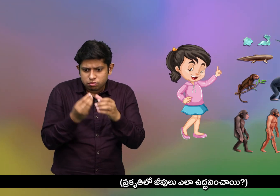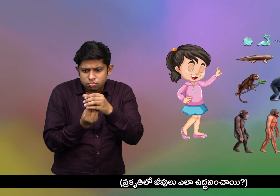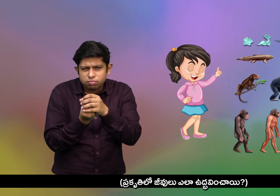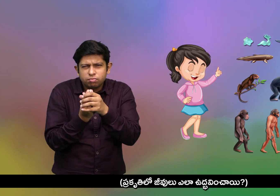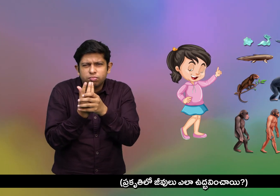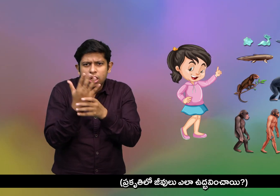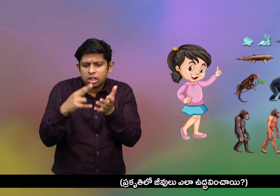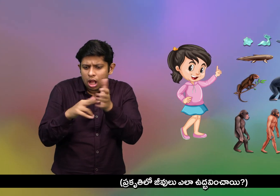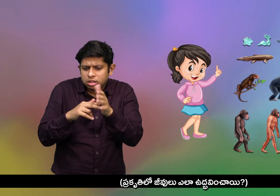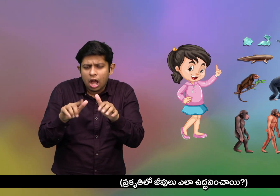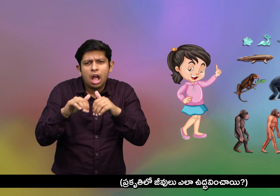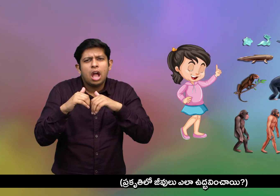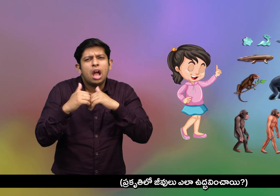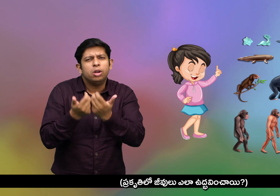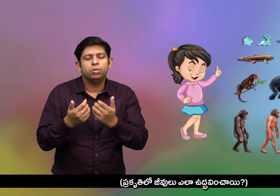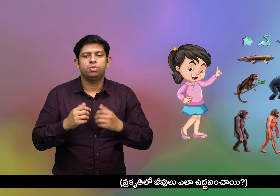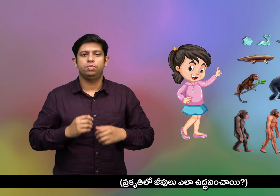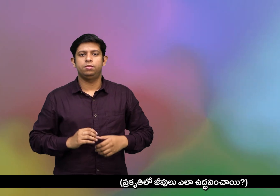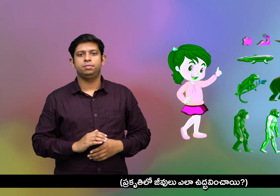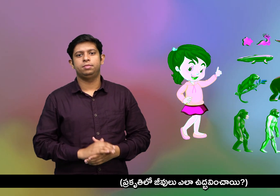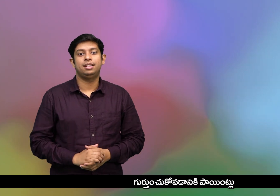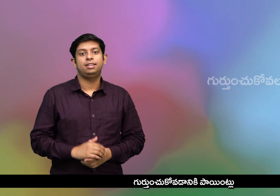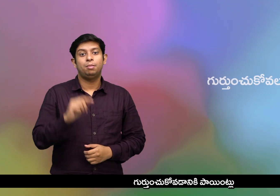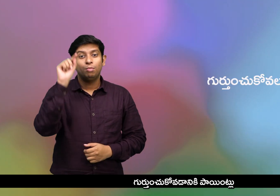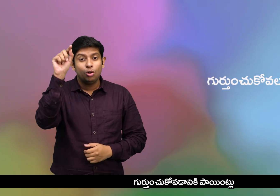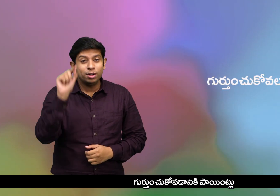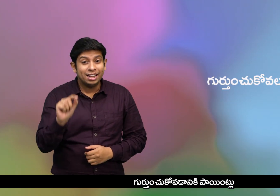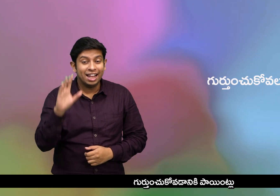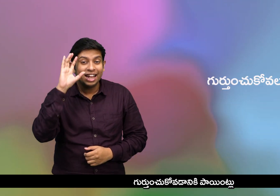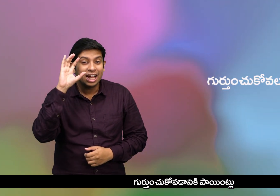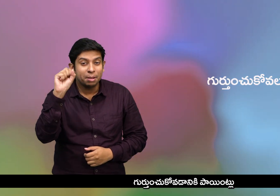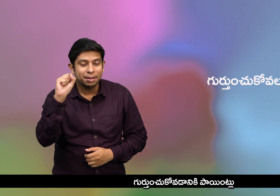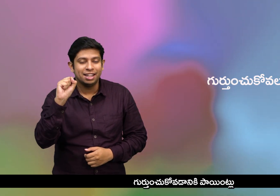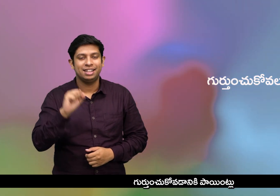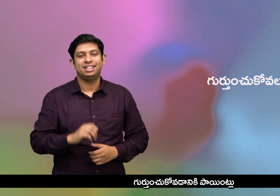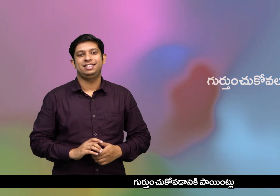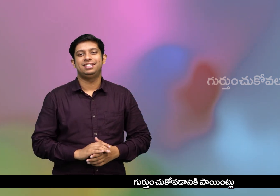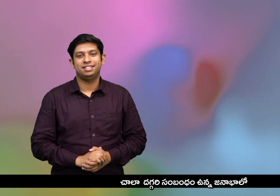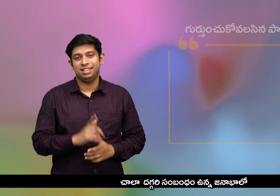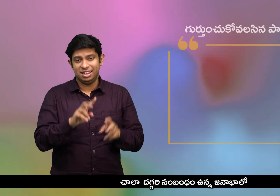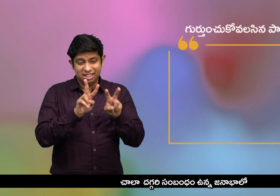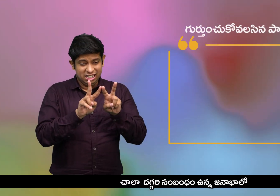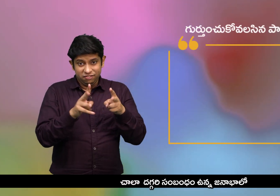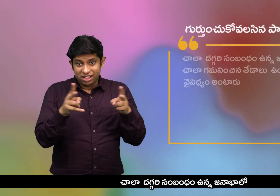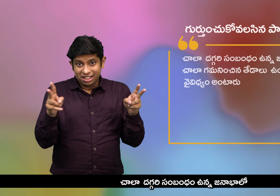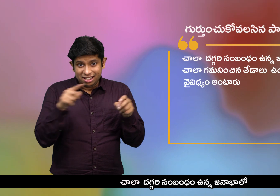ప్రకృతిలో జీవులు ఎలా ఉద్భవించాయి? గుర్తుంచుకోవలసిన పాయింట్లు. చాలా దగ్గరి సంబంధం